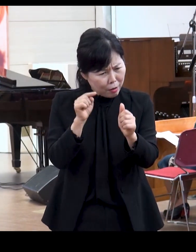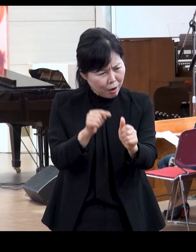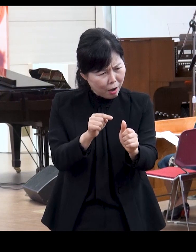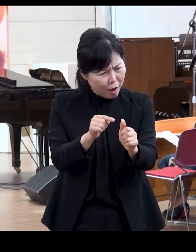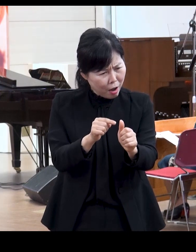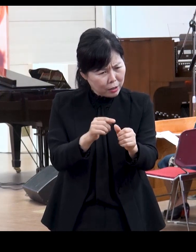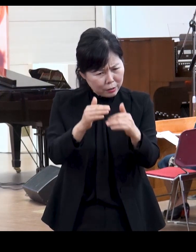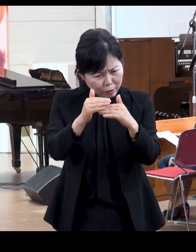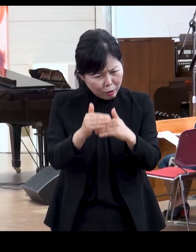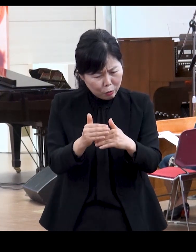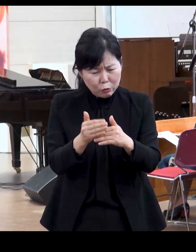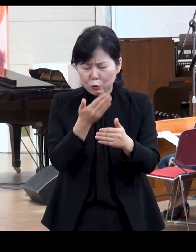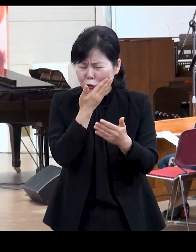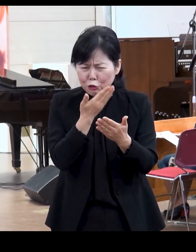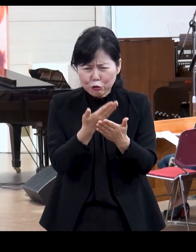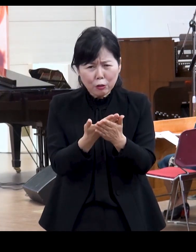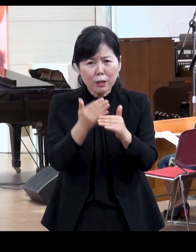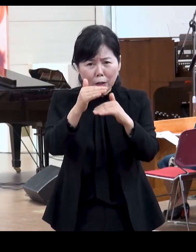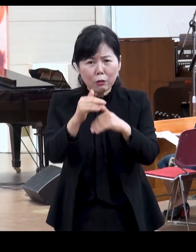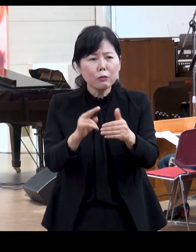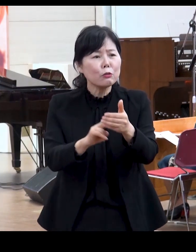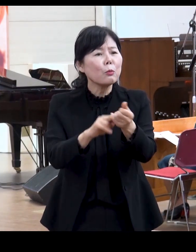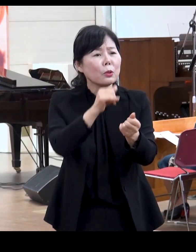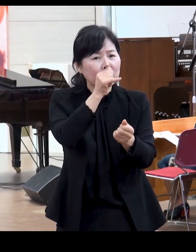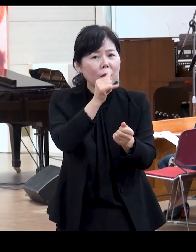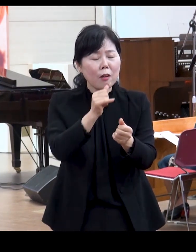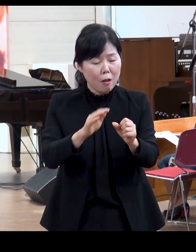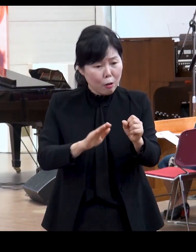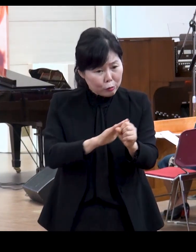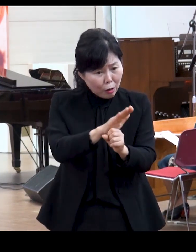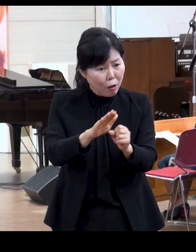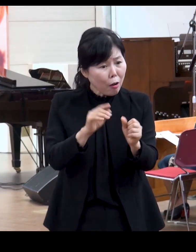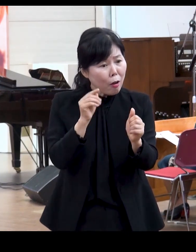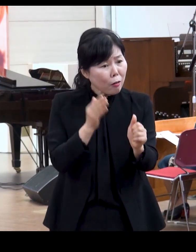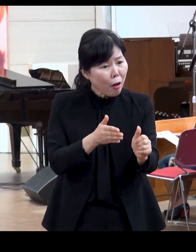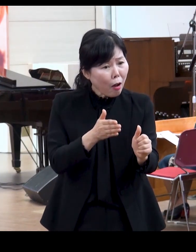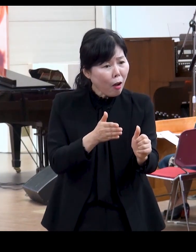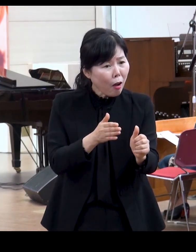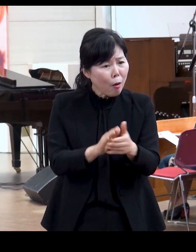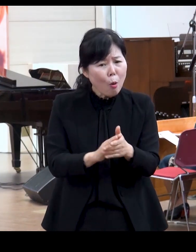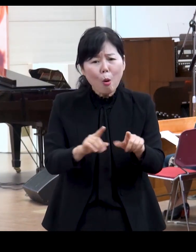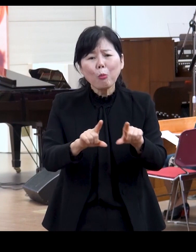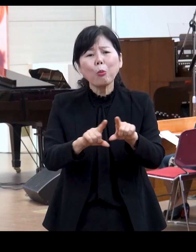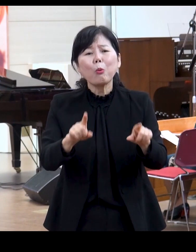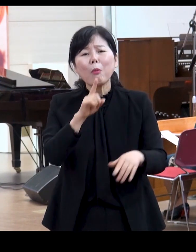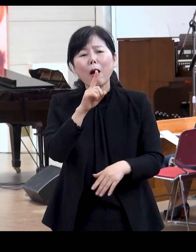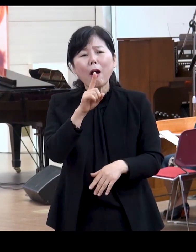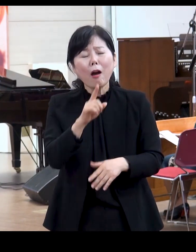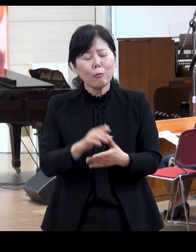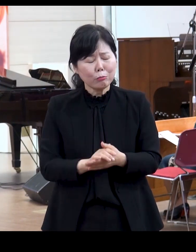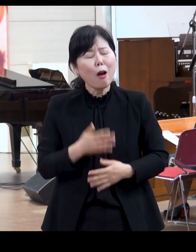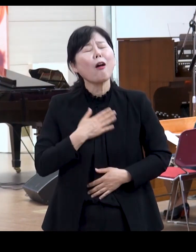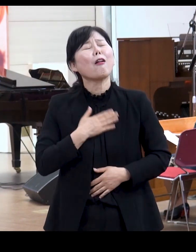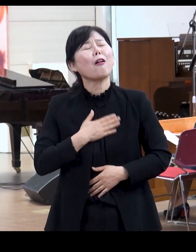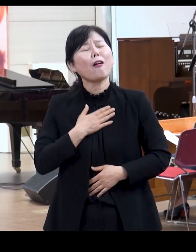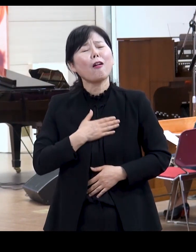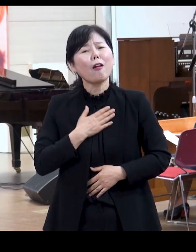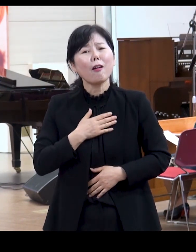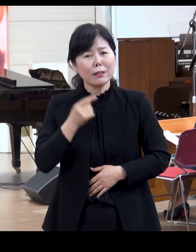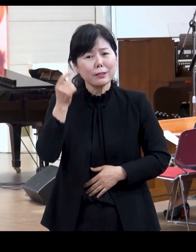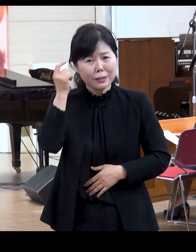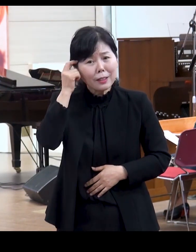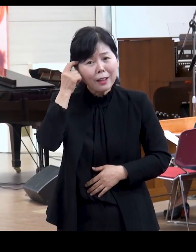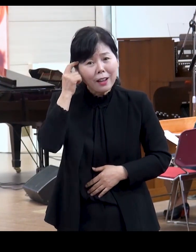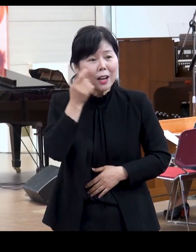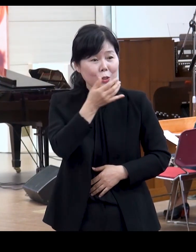하나 있습니다. 이 사랑하라, 그냥 언뜻 보면 너무 평범할 것 같아요. 다 알 수 있을 아주